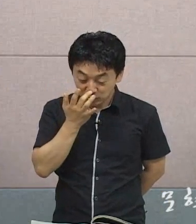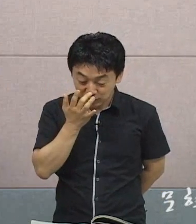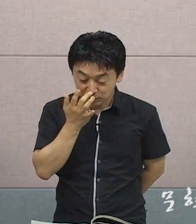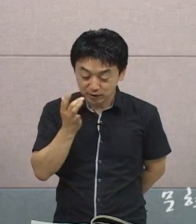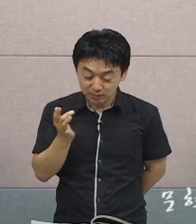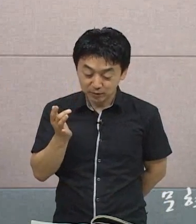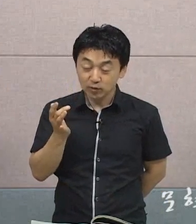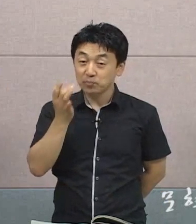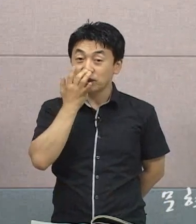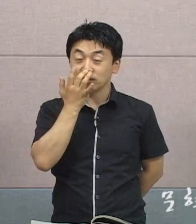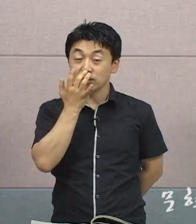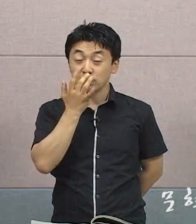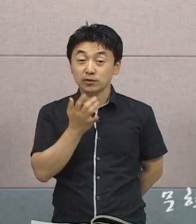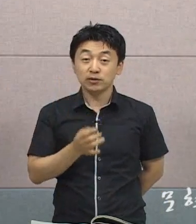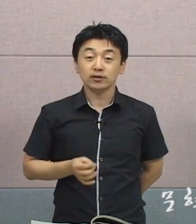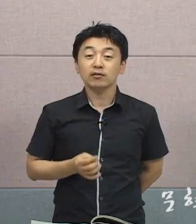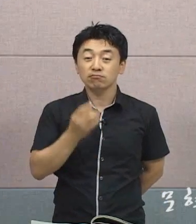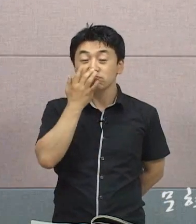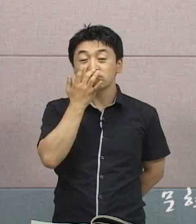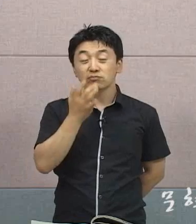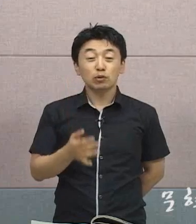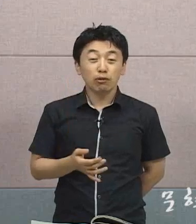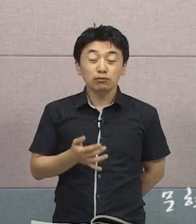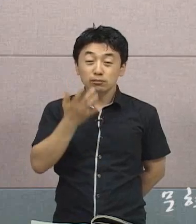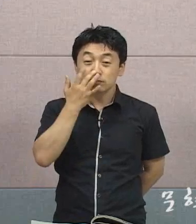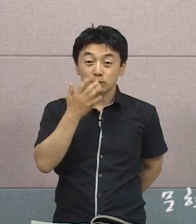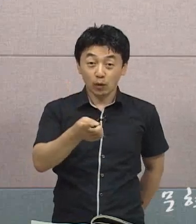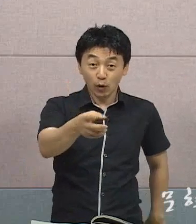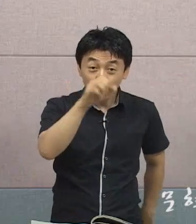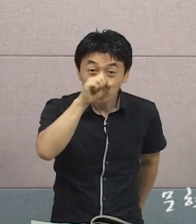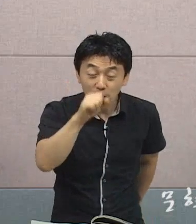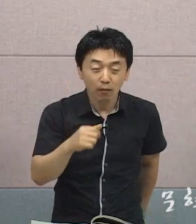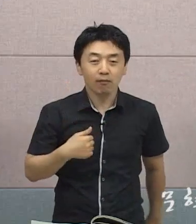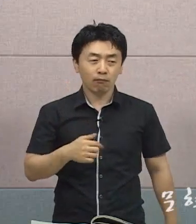무덤덤하다, 불감증, 무감각 이렇게 사용을 했지만요, 그냥, 별로? 좋아.